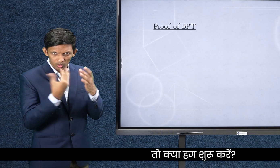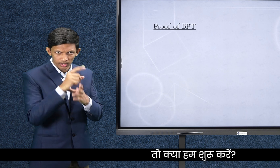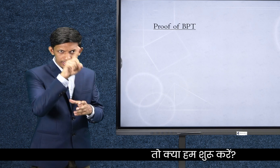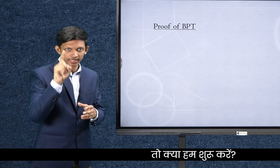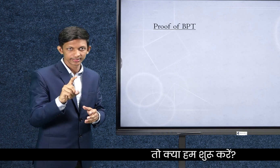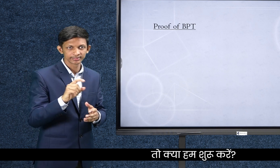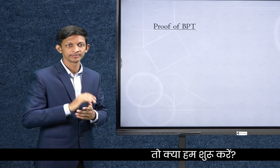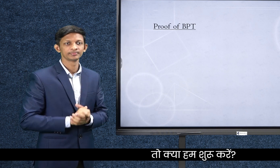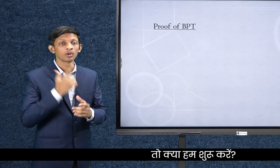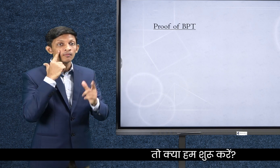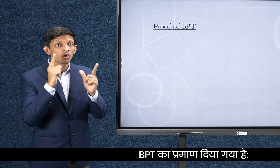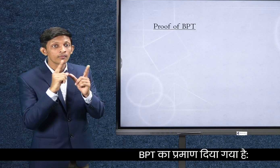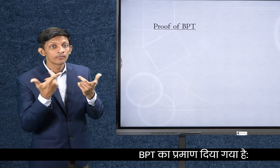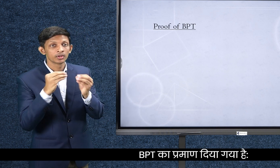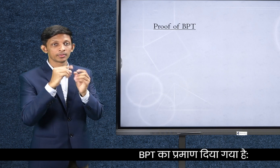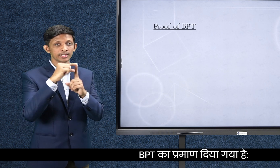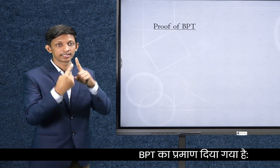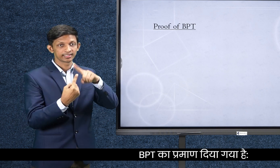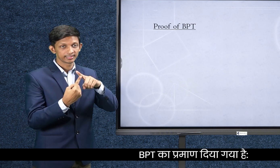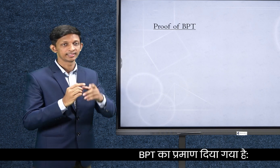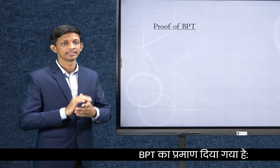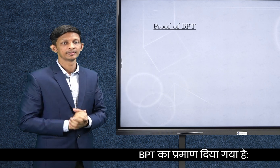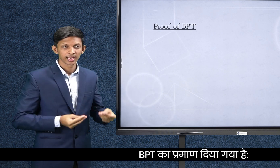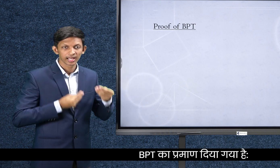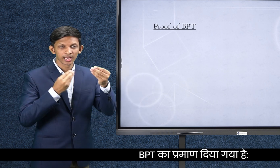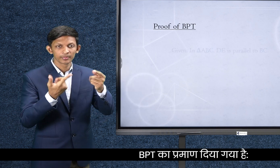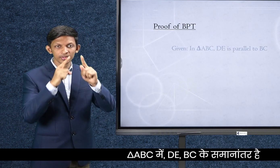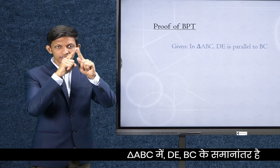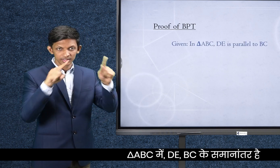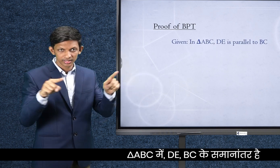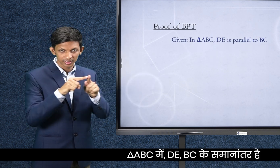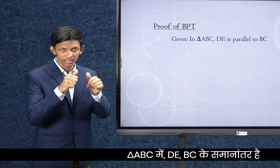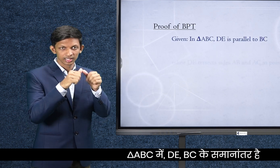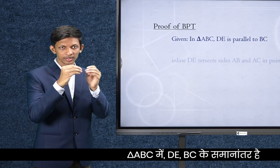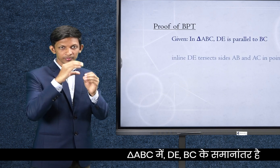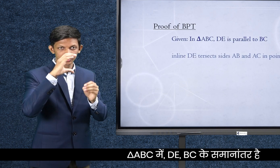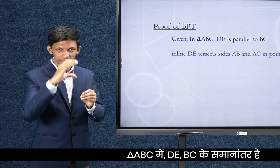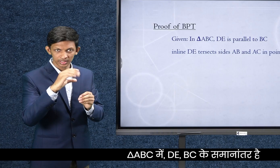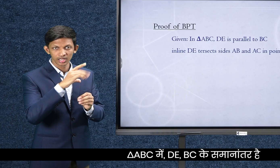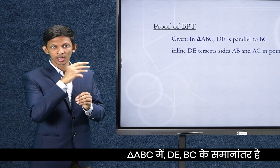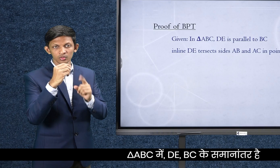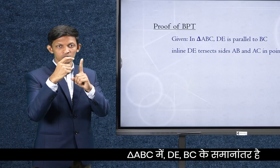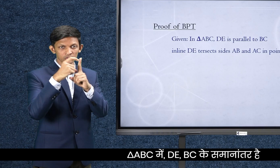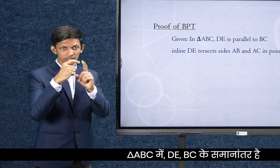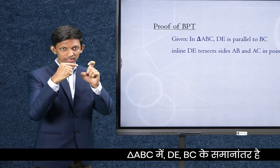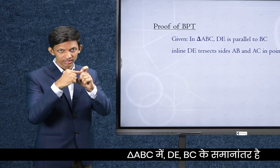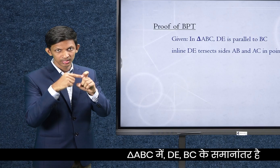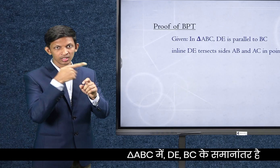हम शुरू करें? BPT का प्रमाण दिया गया है। त्रिभुज ABC में DE BC के समानांतर